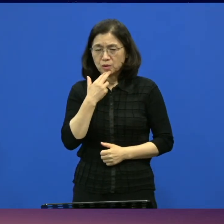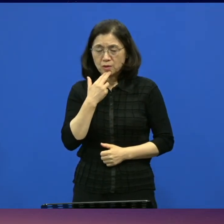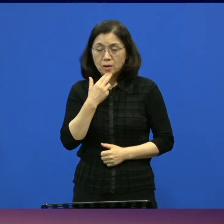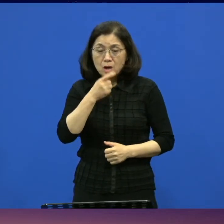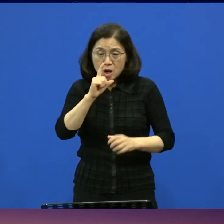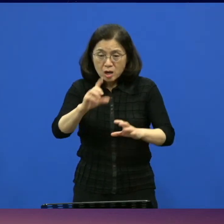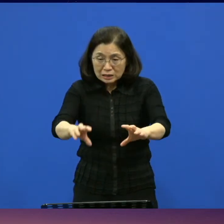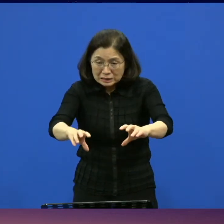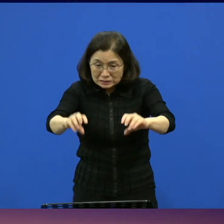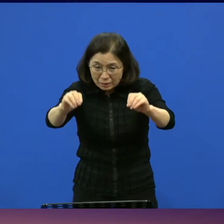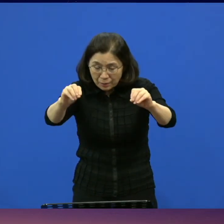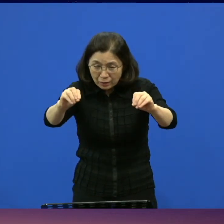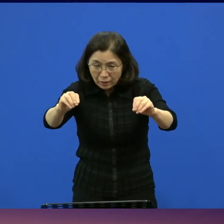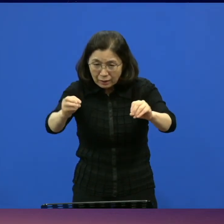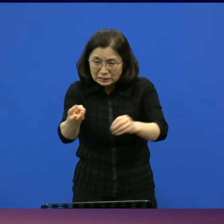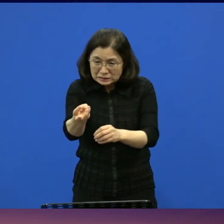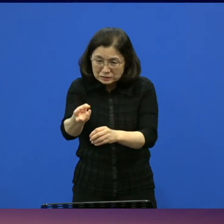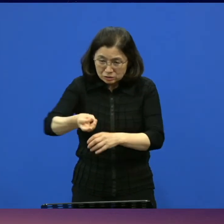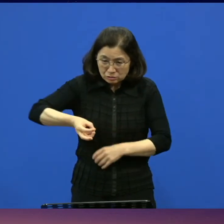죽어버려요.